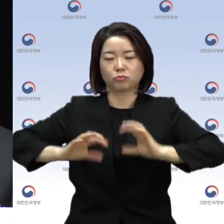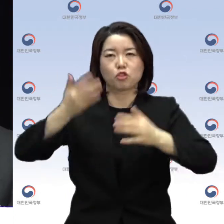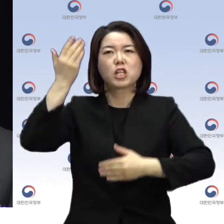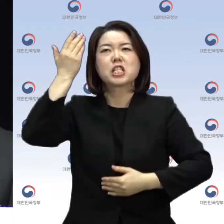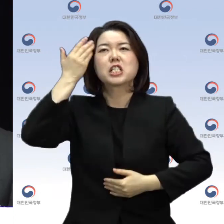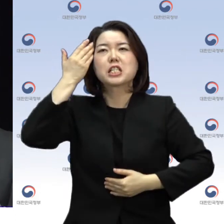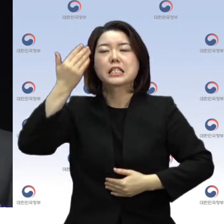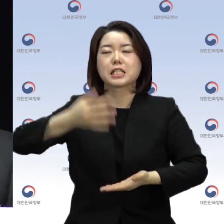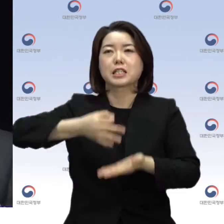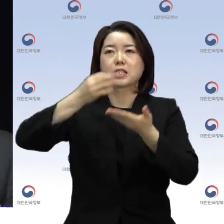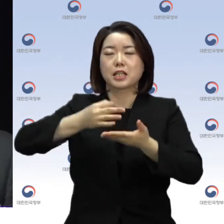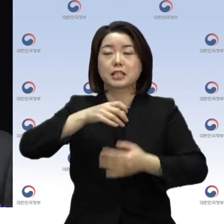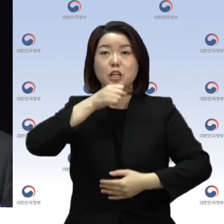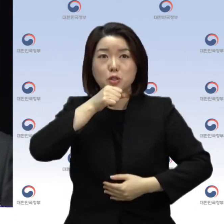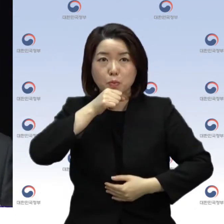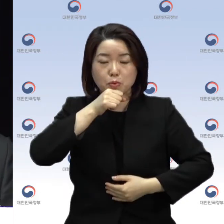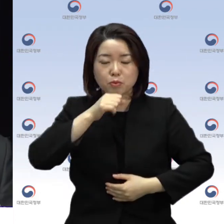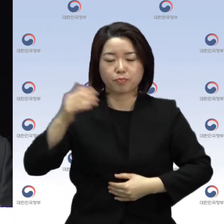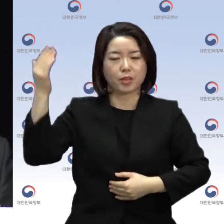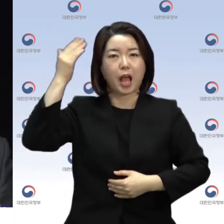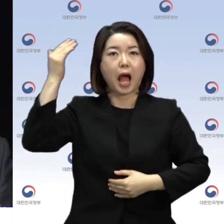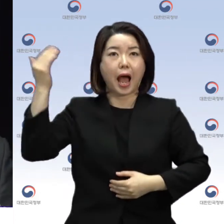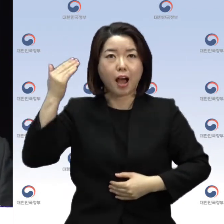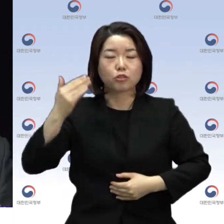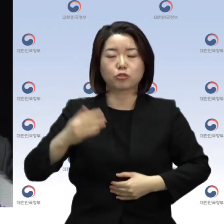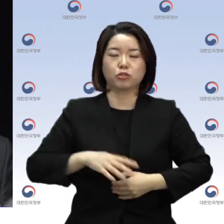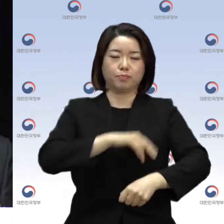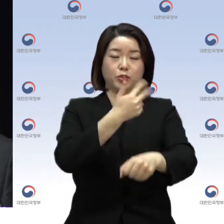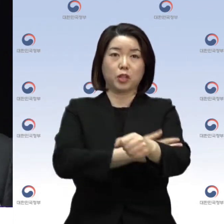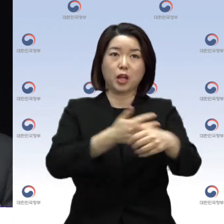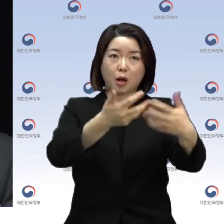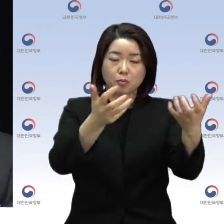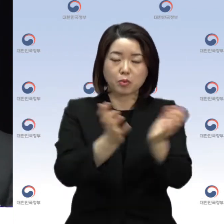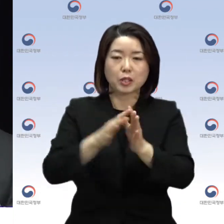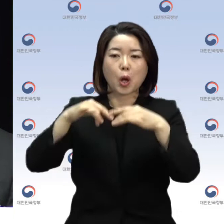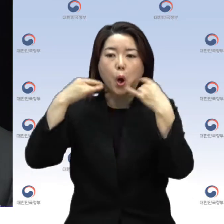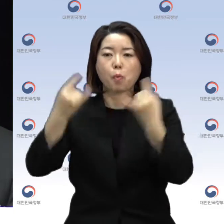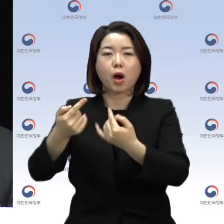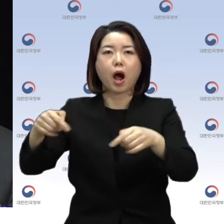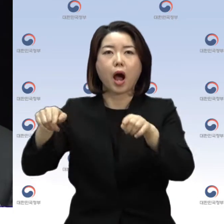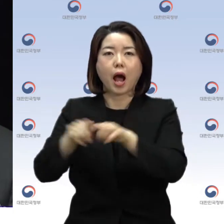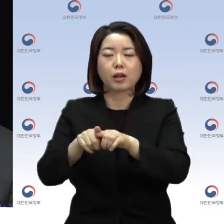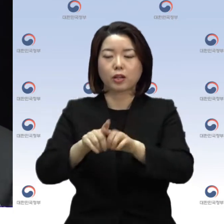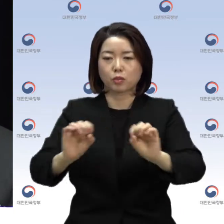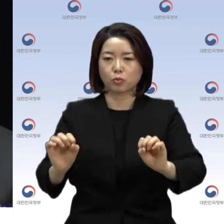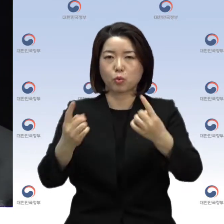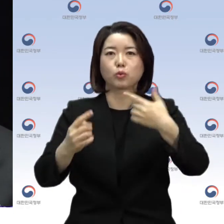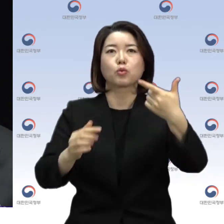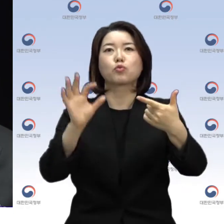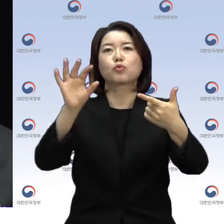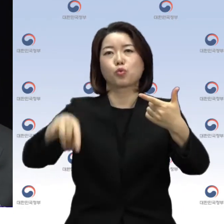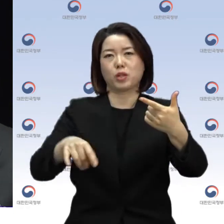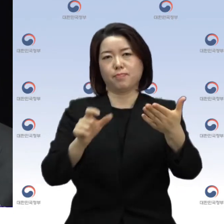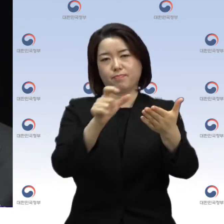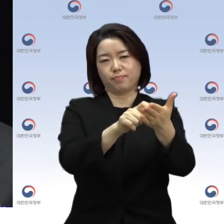지수에서 우리나라 저작권 부분은 프랑스와 함께 공동 6위를 기록했습니다.